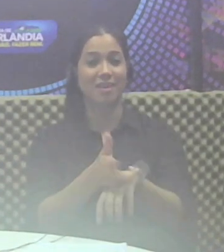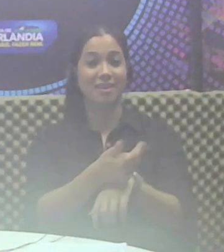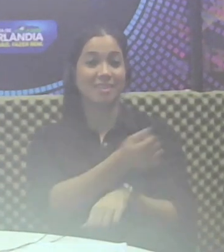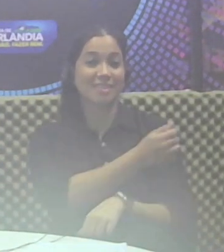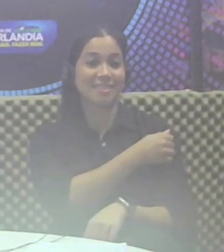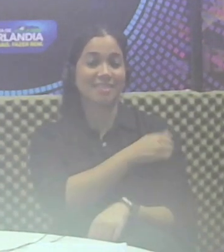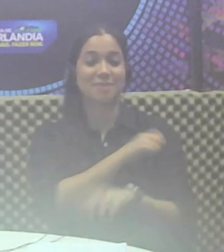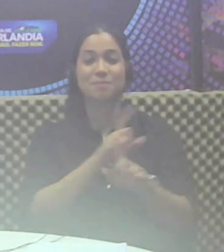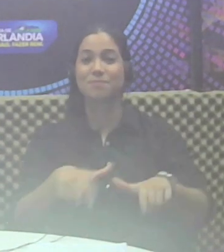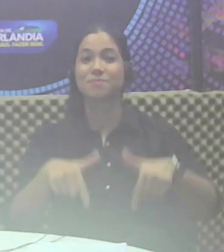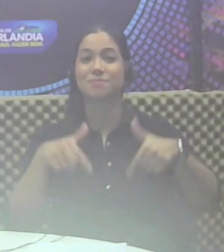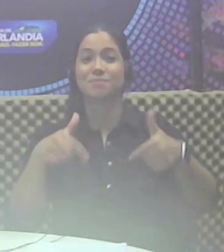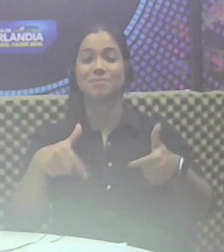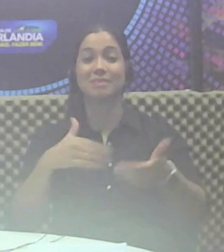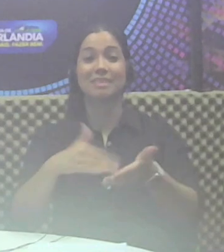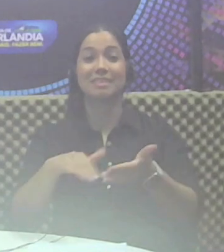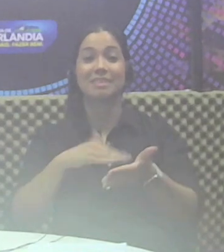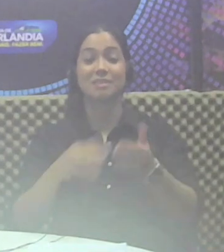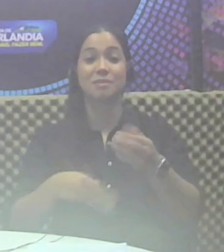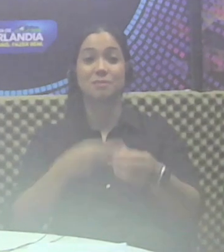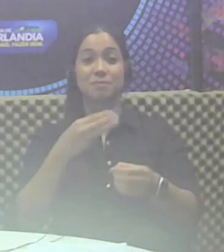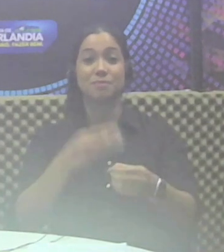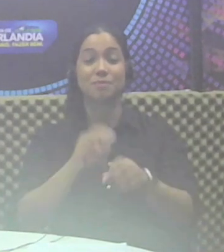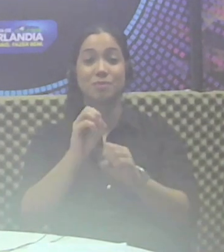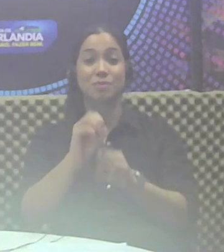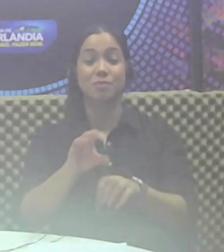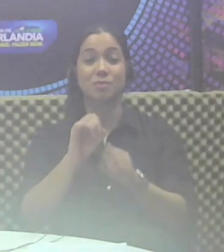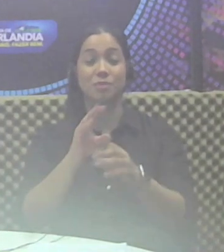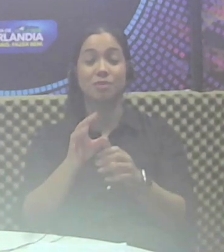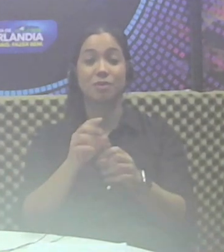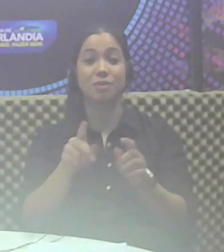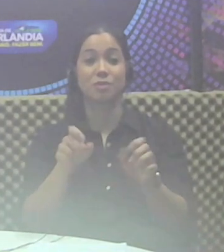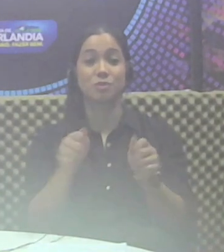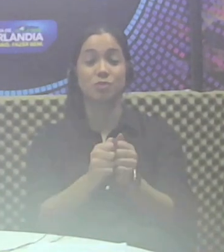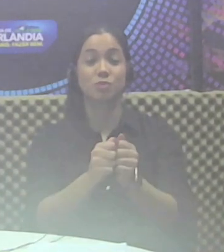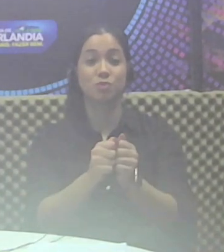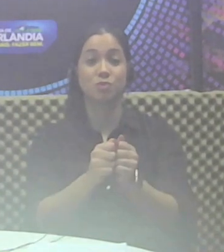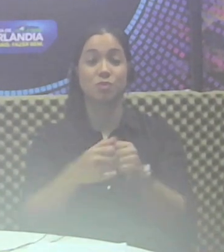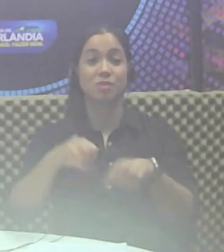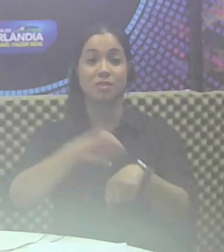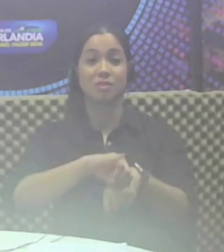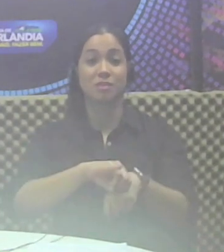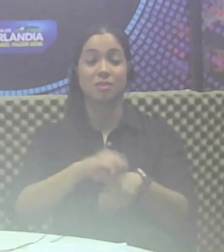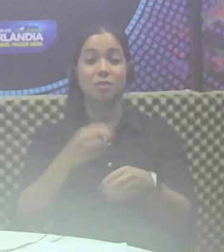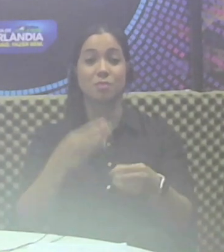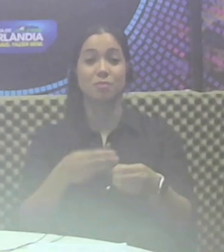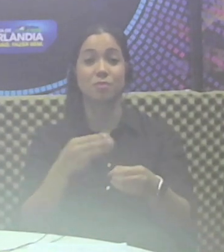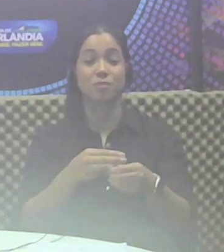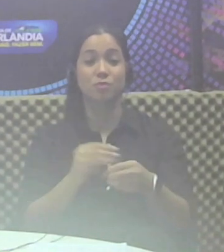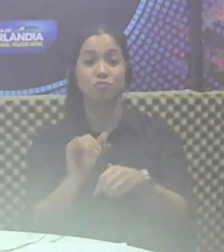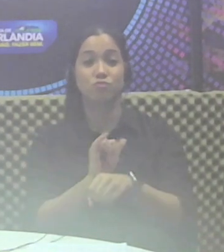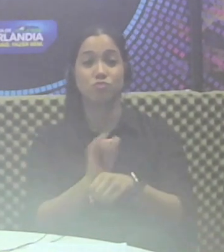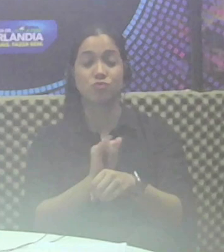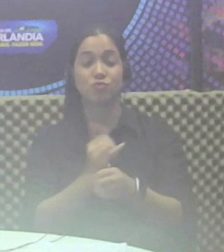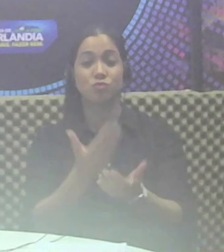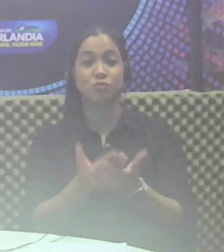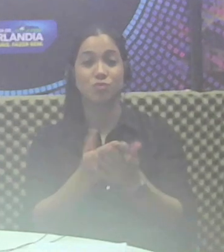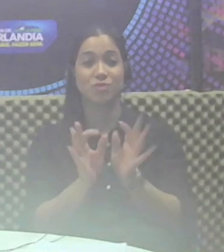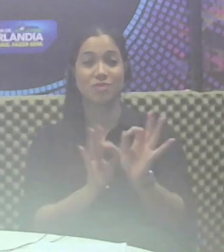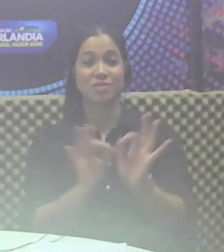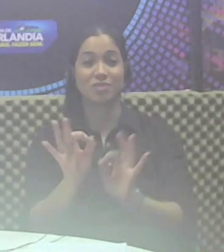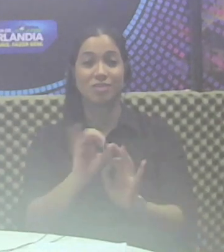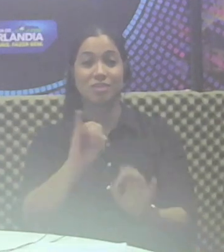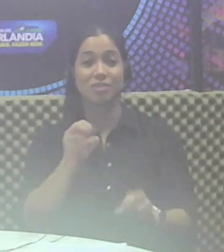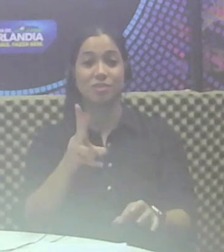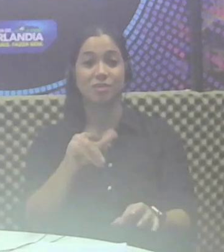uma ação promovida pela Secretaria Municipal de Educação por meio do Centro Municipal de Estudos e Projetos Educacionais